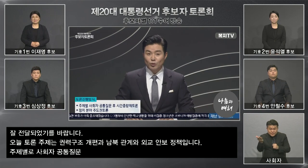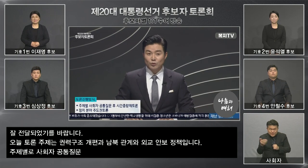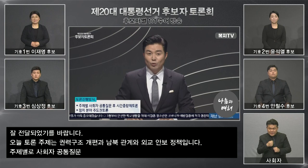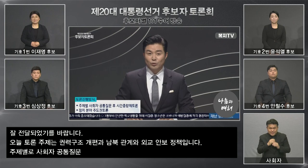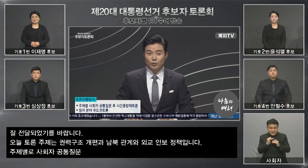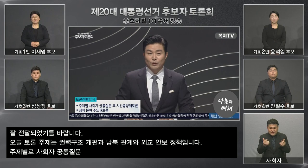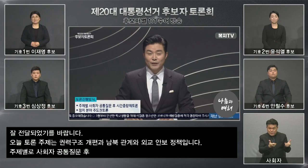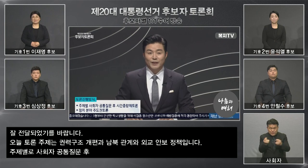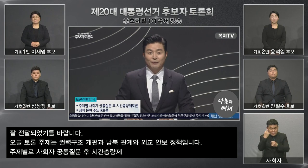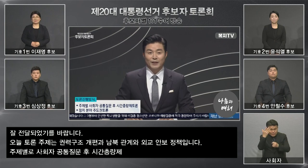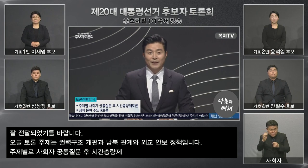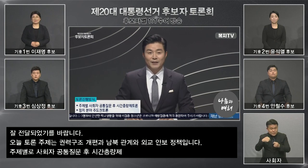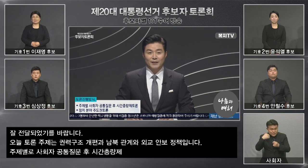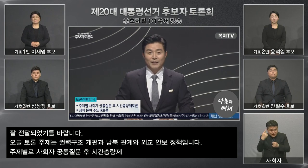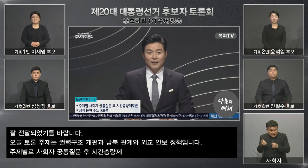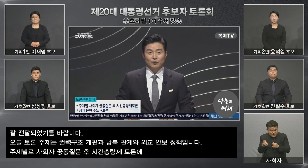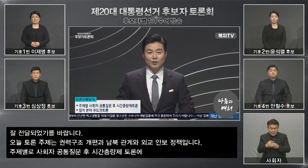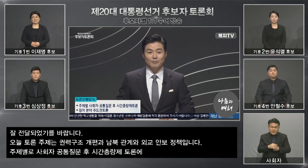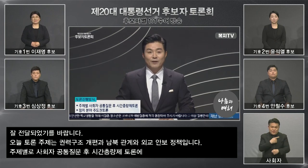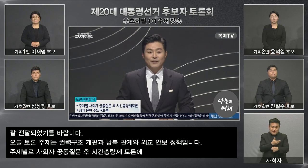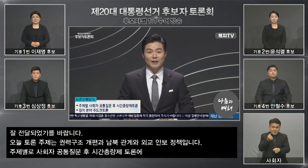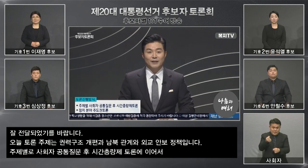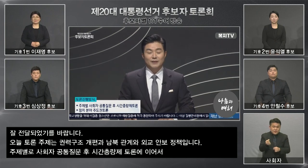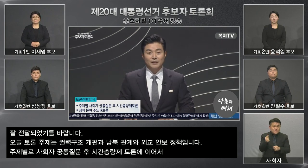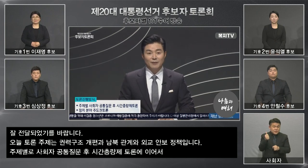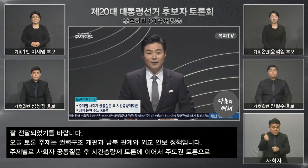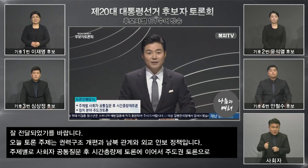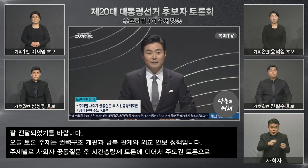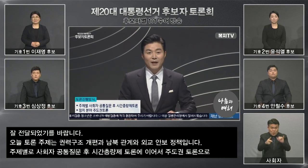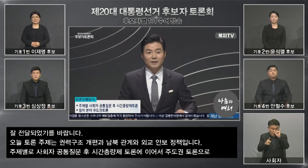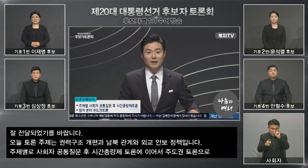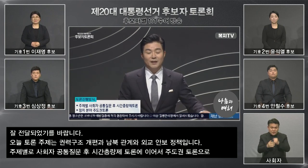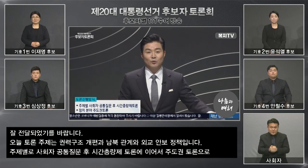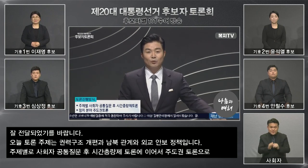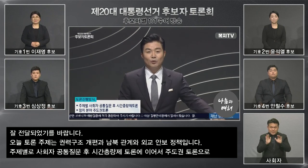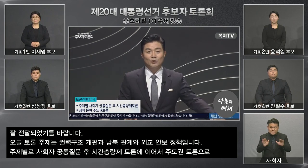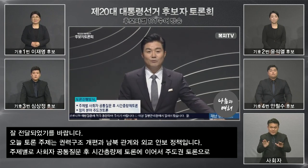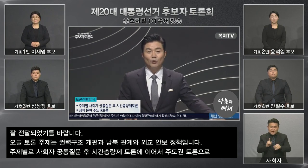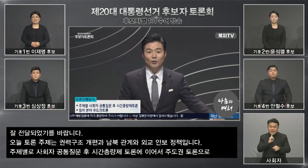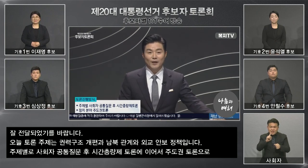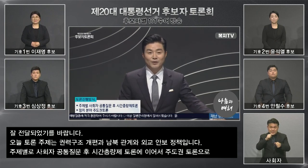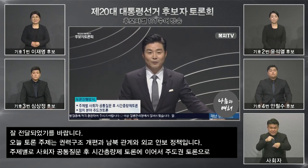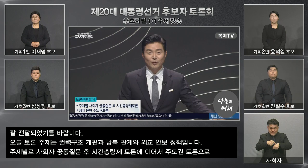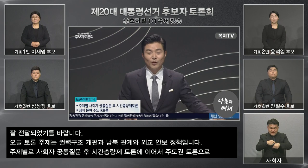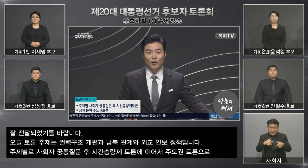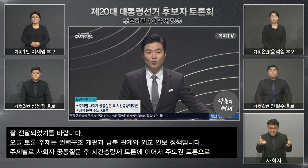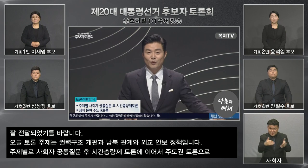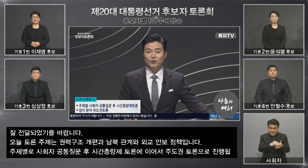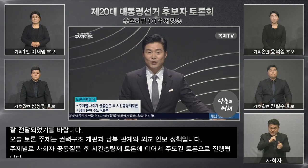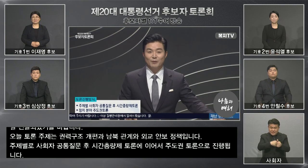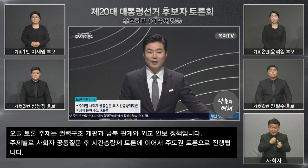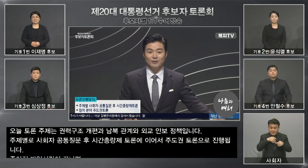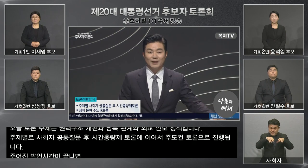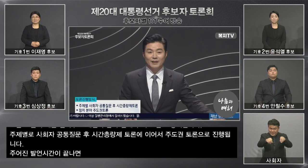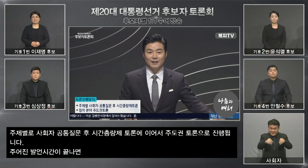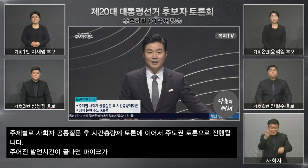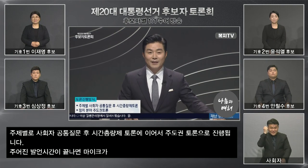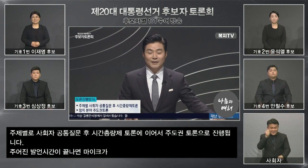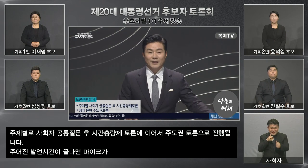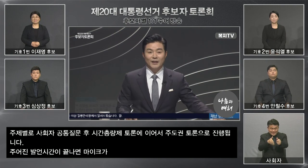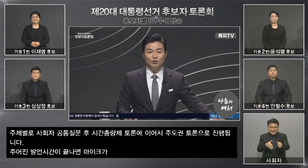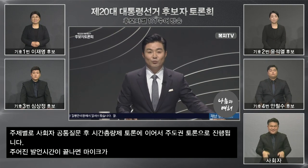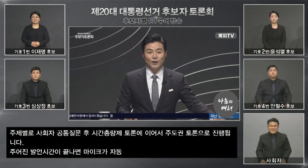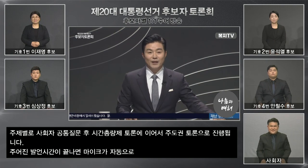주도권 토론으로 진행됩니다. 주어진 발언 시간이 끝나면 마이크가 자동으로 음소거되는 점도 유념해 주시기 바랍니다.